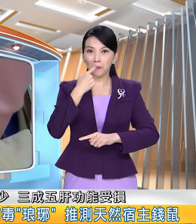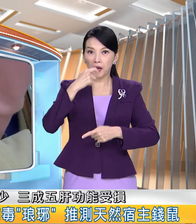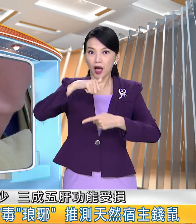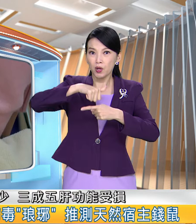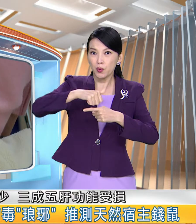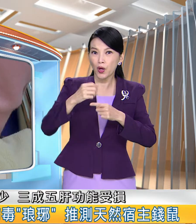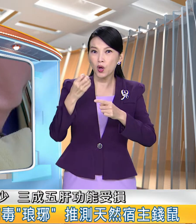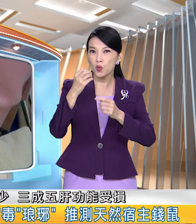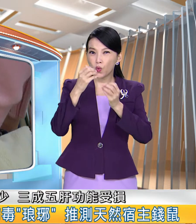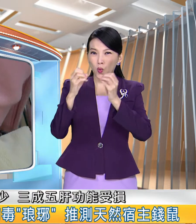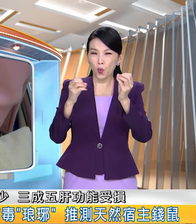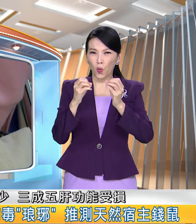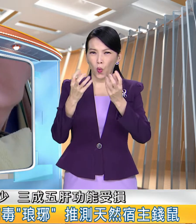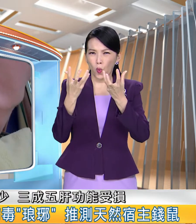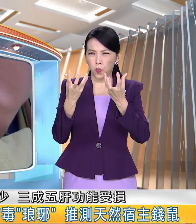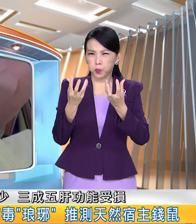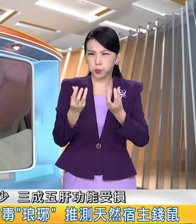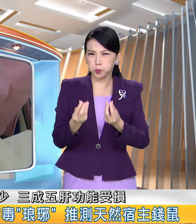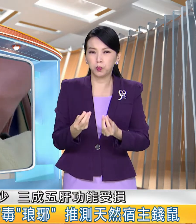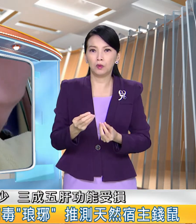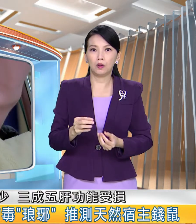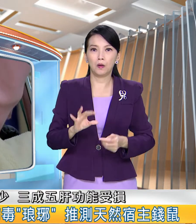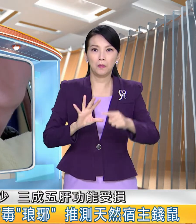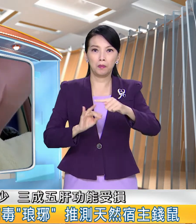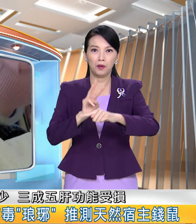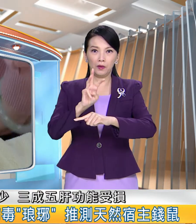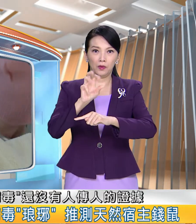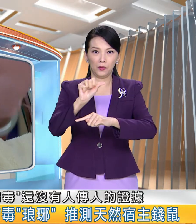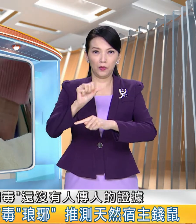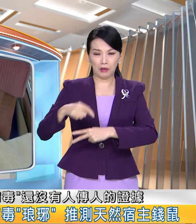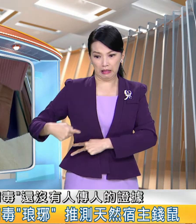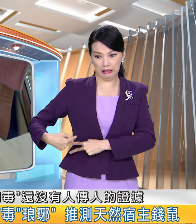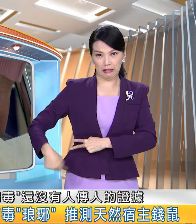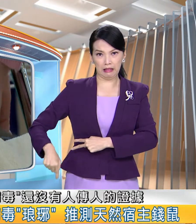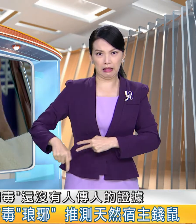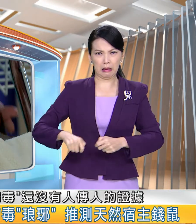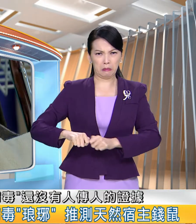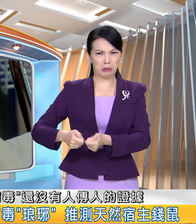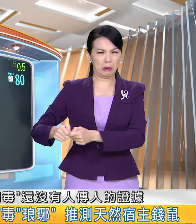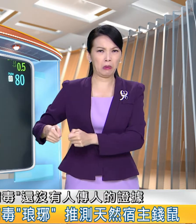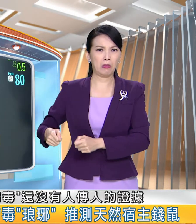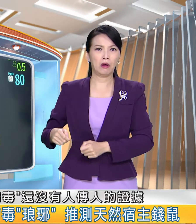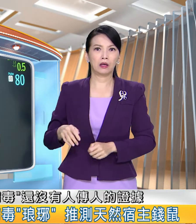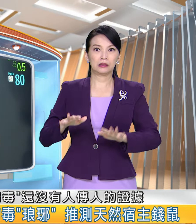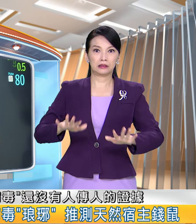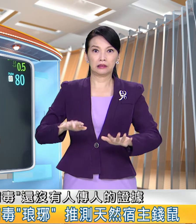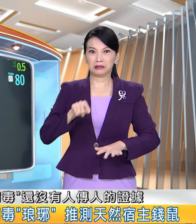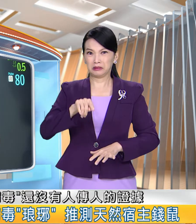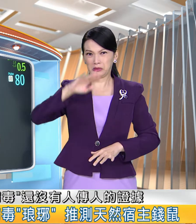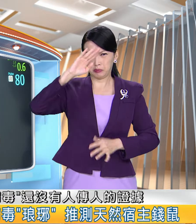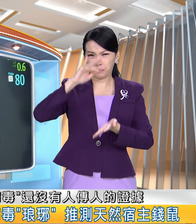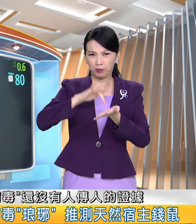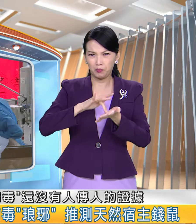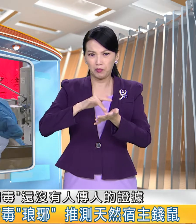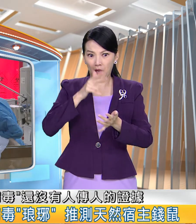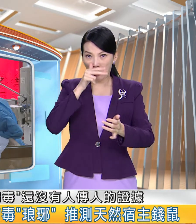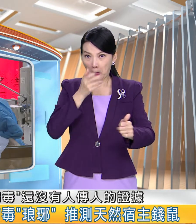35%肝功能受损。而目前，狼疫病毒还没有人传人的证